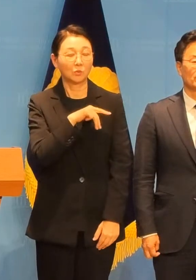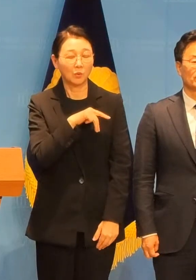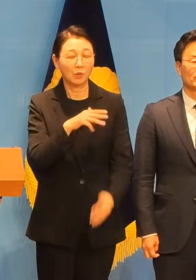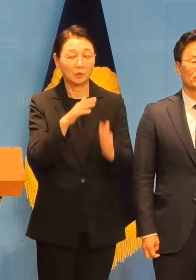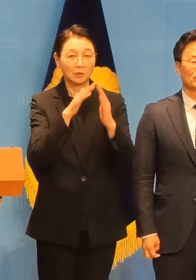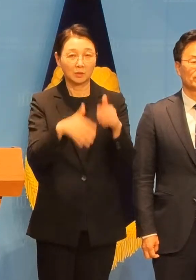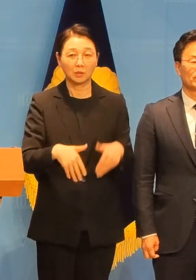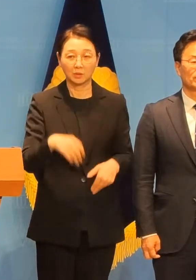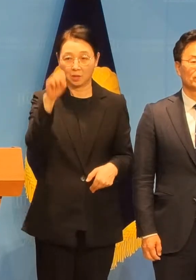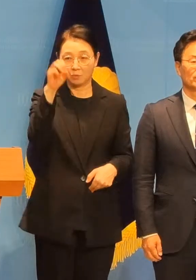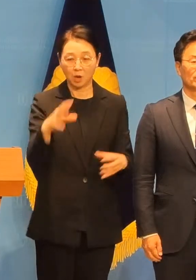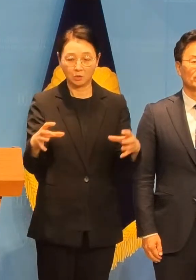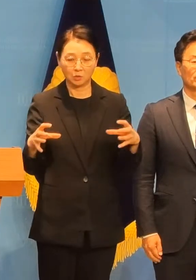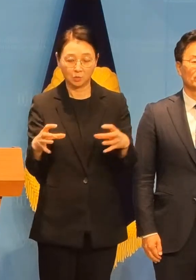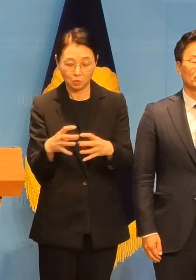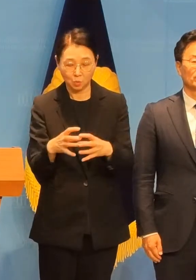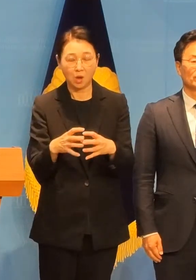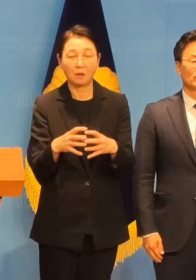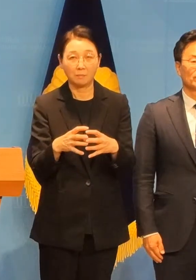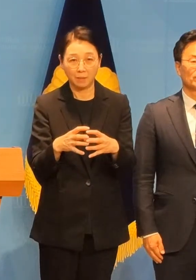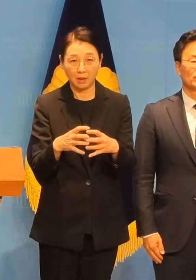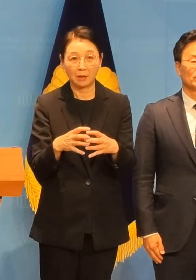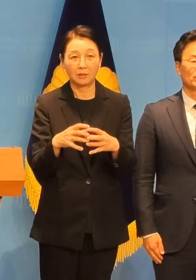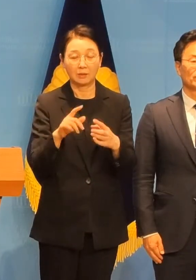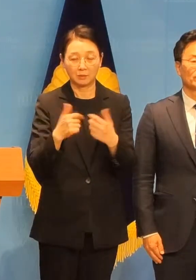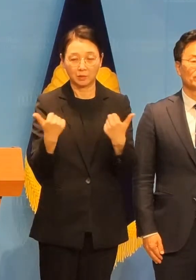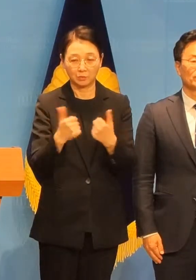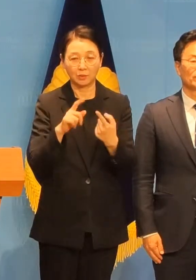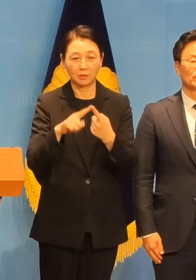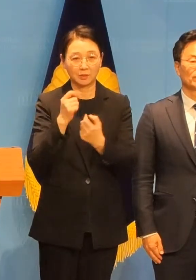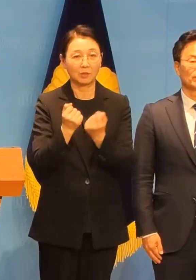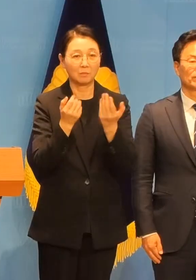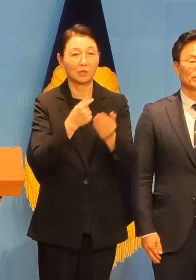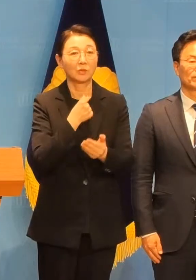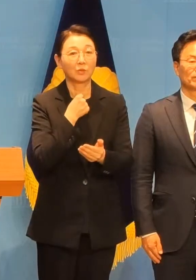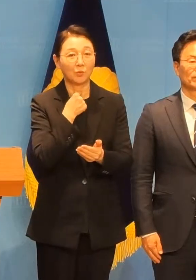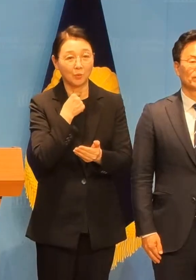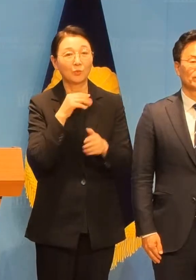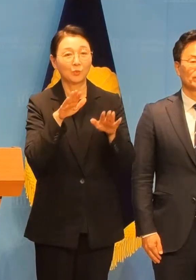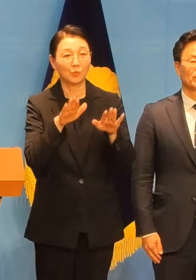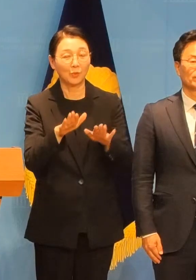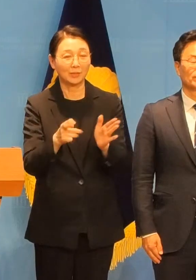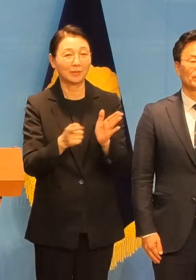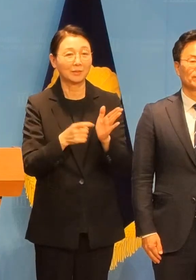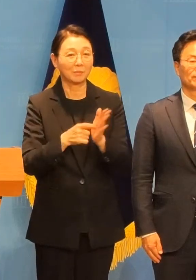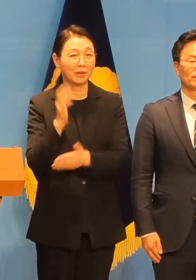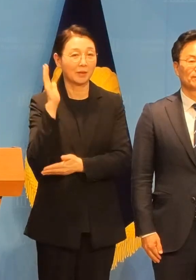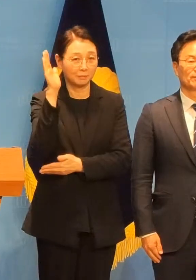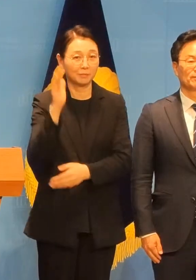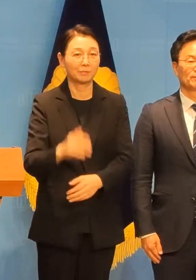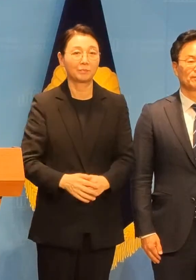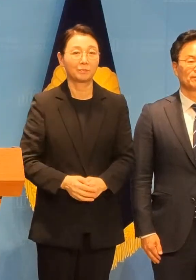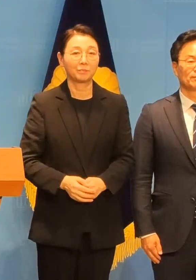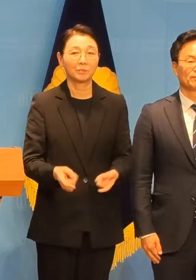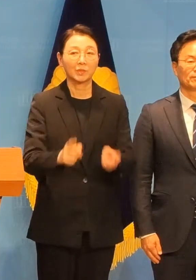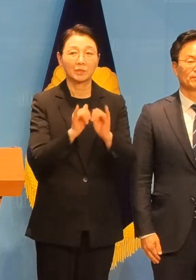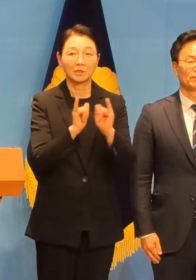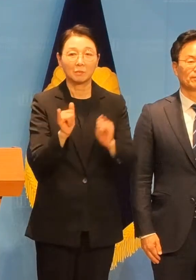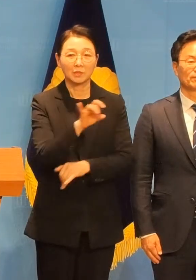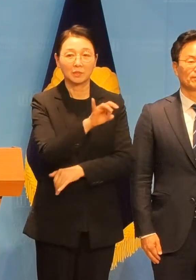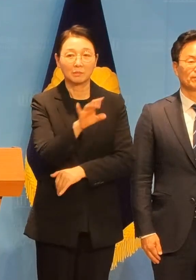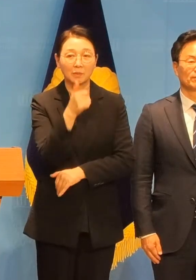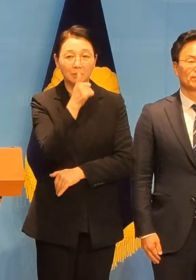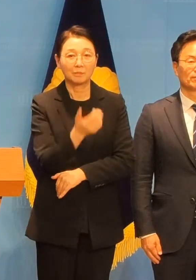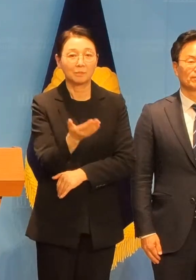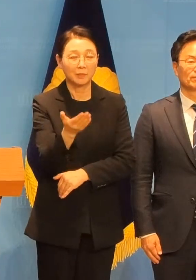문제에 대해서 의논한 내용을 여러분 앞에 설명드리기 위해서 오늘 이 자리를 급하게 마련했습니다. 오늘 참석하신 분들 한